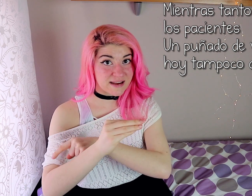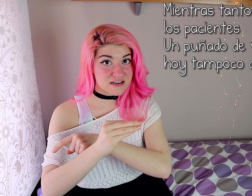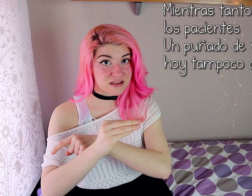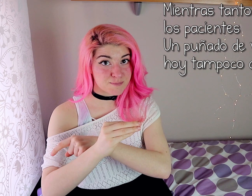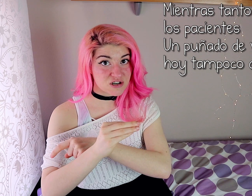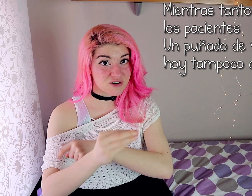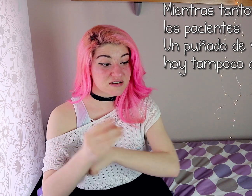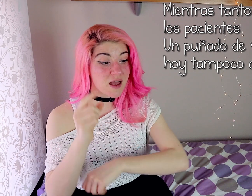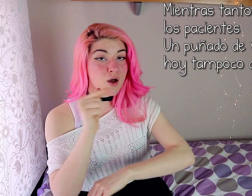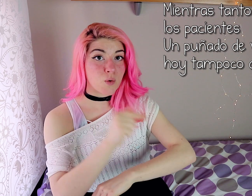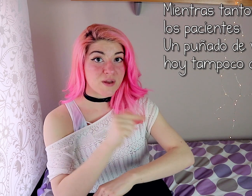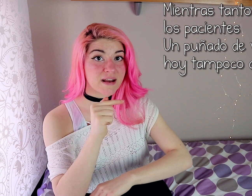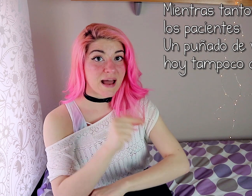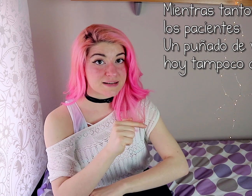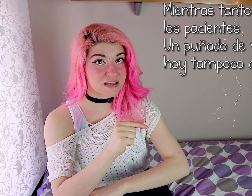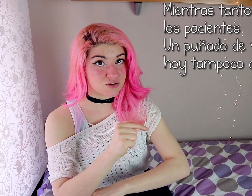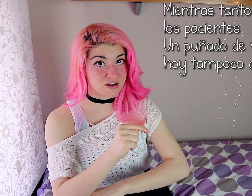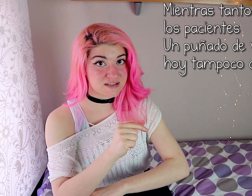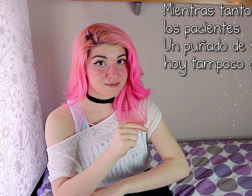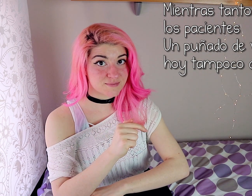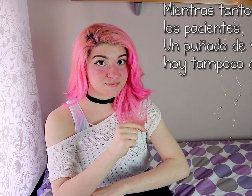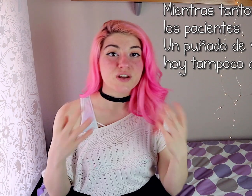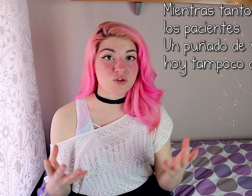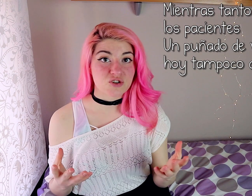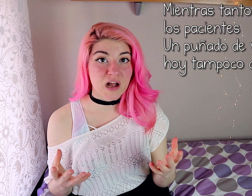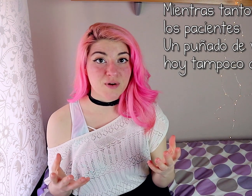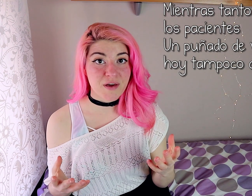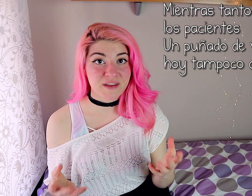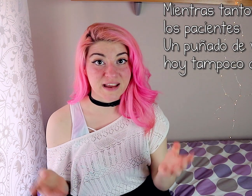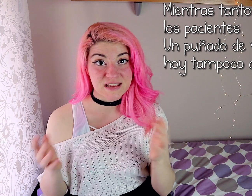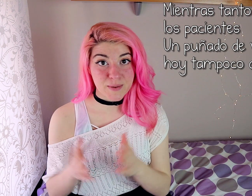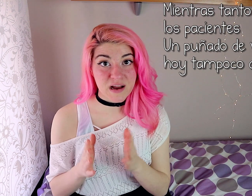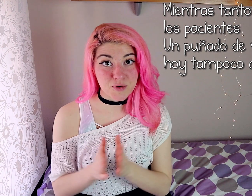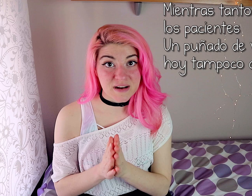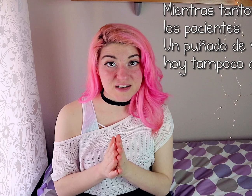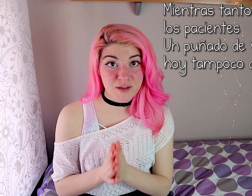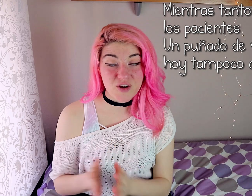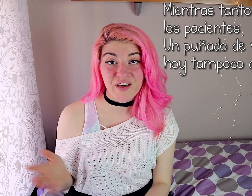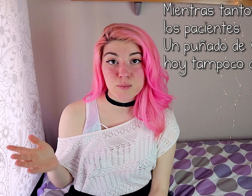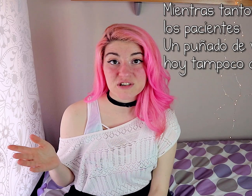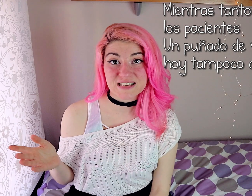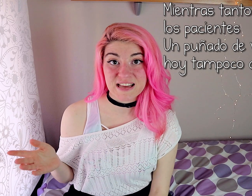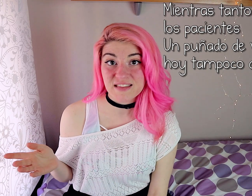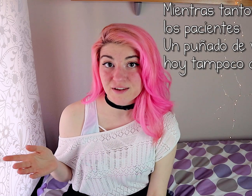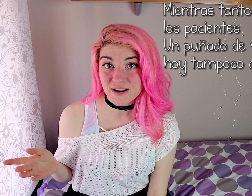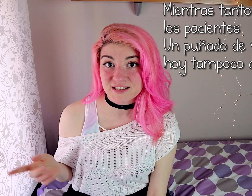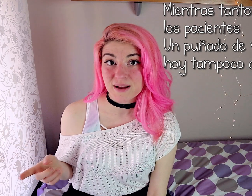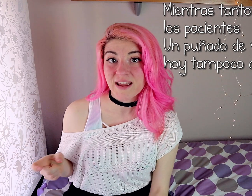estas personas cuidan a estas otras. Y con lo que os acabo de decir, que hay que trabajar muy bien el espacio, hacemos la siguiente frase, ¿vale?